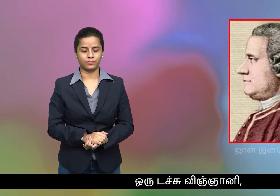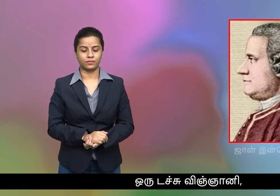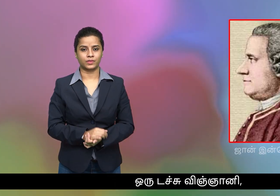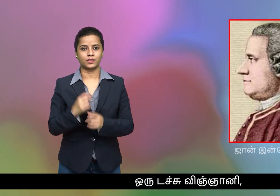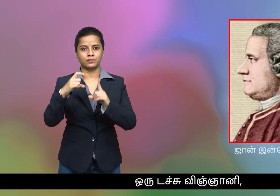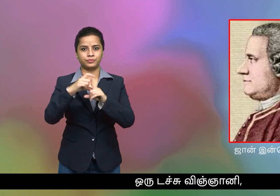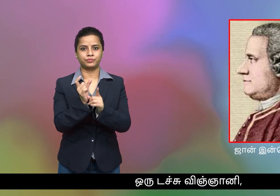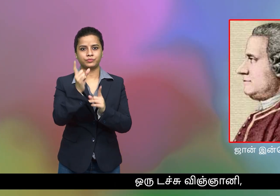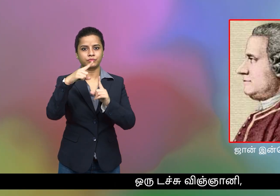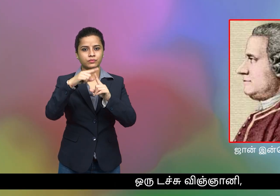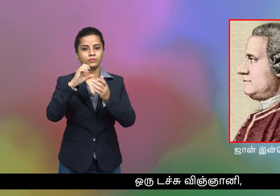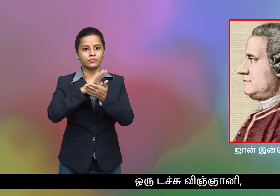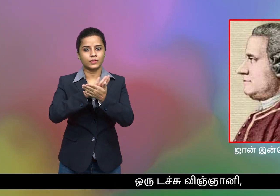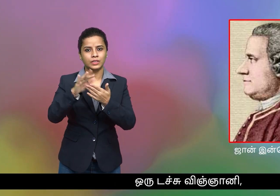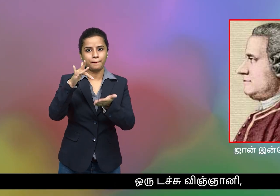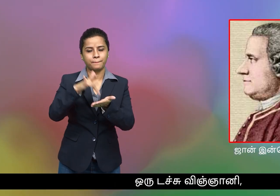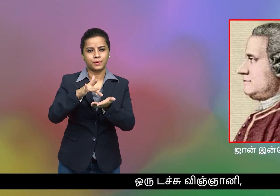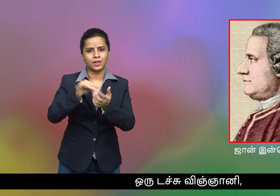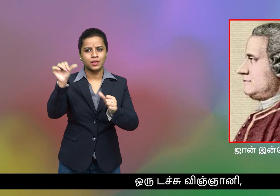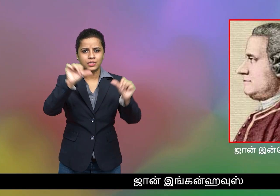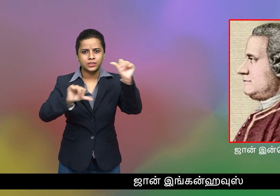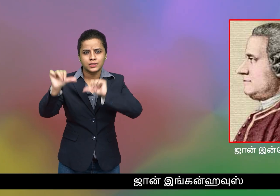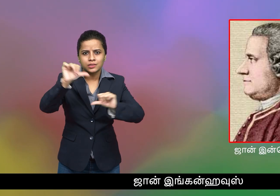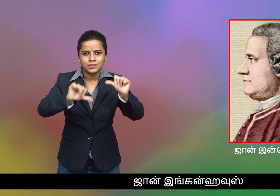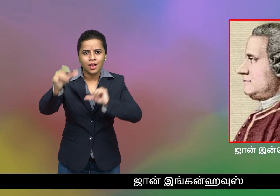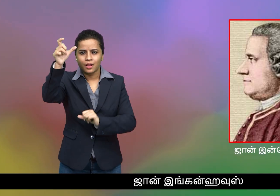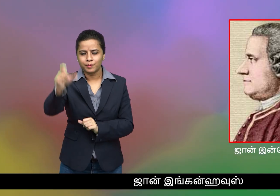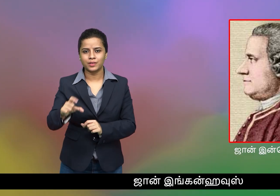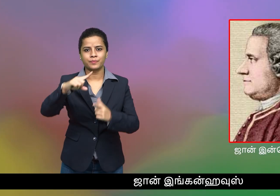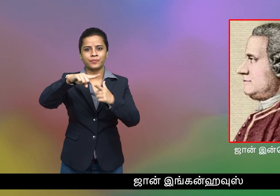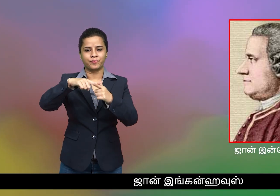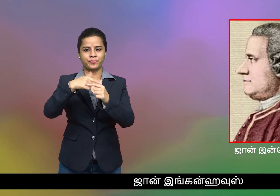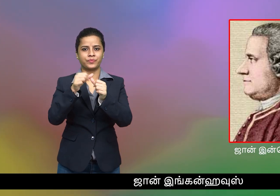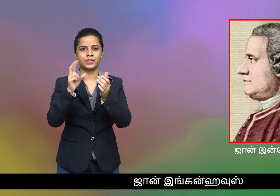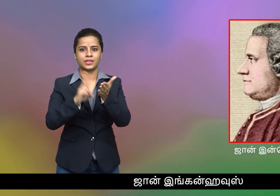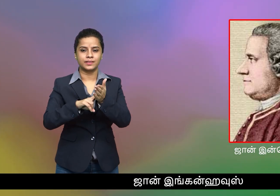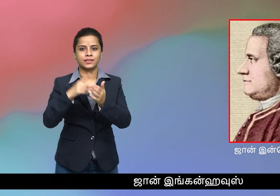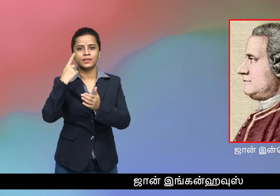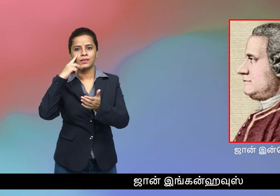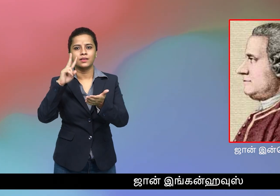ஒரு டச்சு விஞ்ஞானி ஜான் இகன்ஹவுஸ்